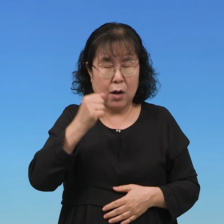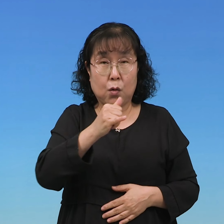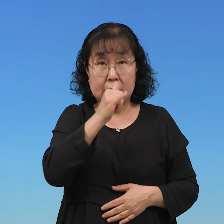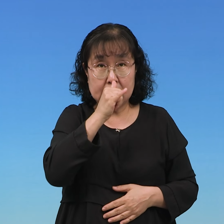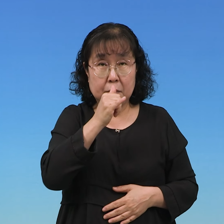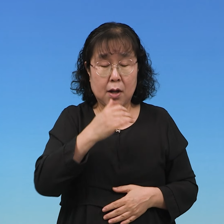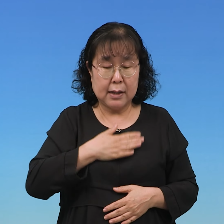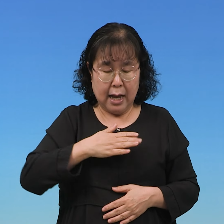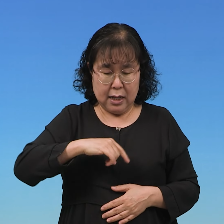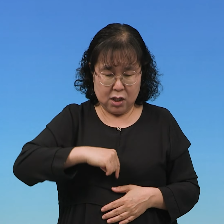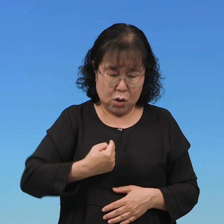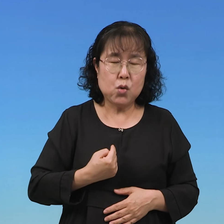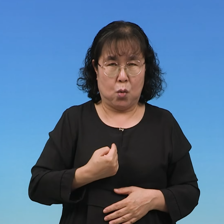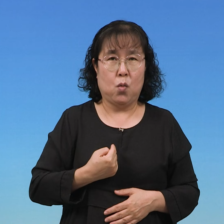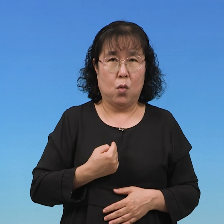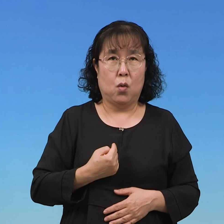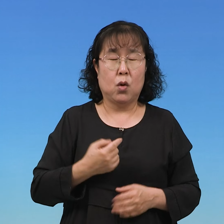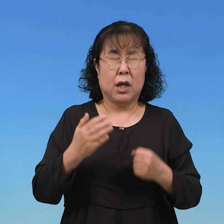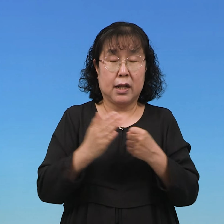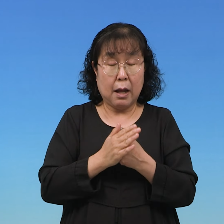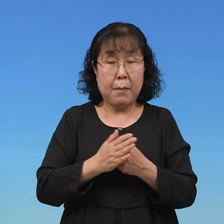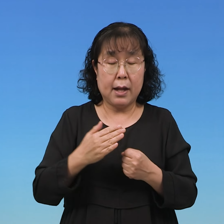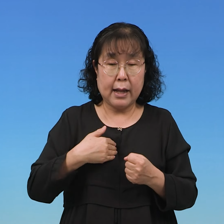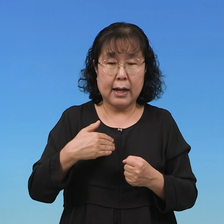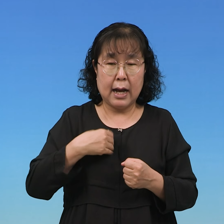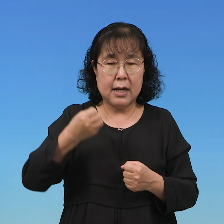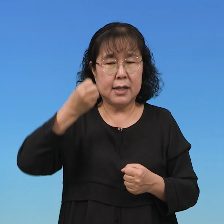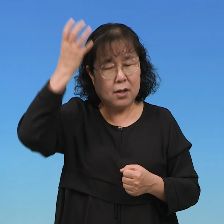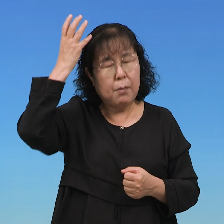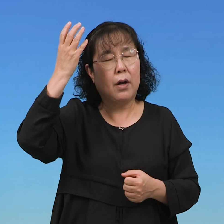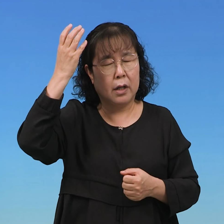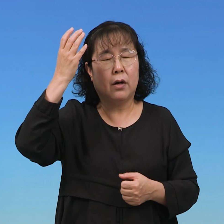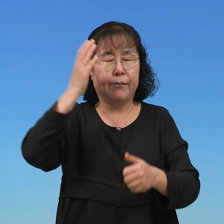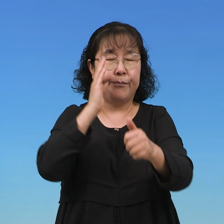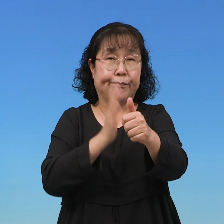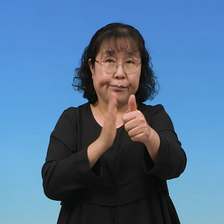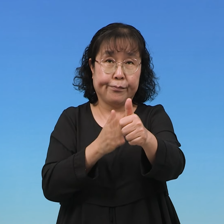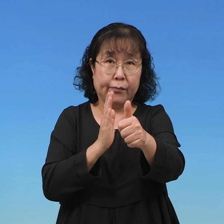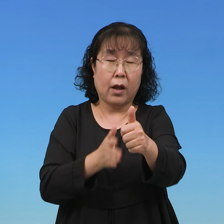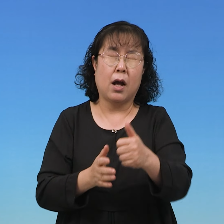있는 건 우리 자신이에요. 이거를 떠나보내야 됩니다.